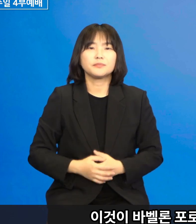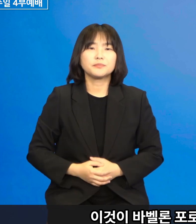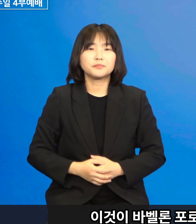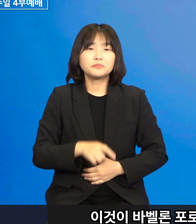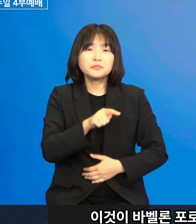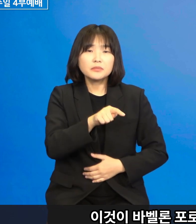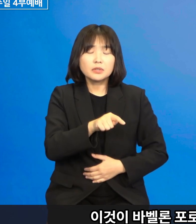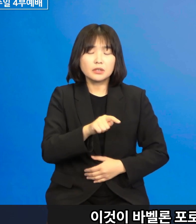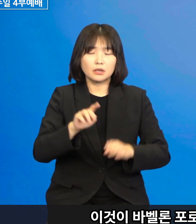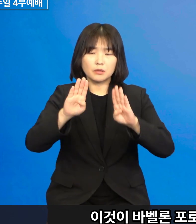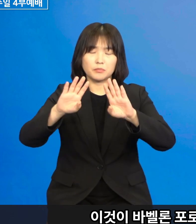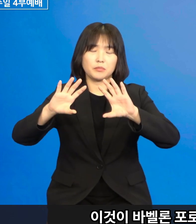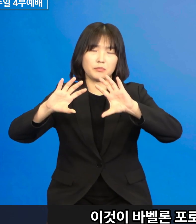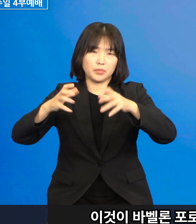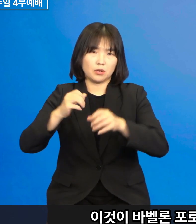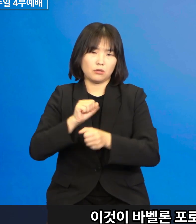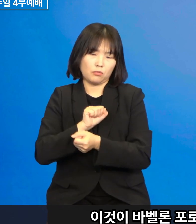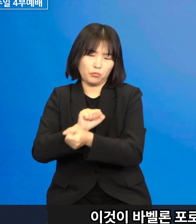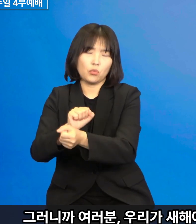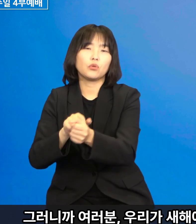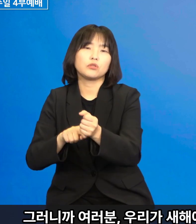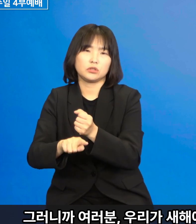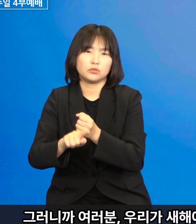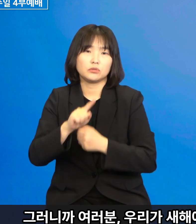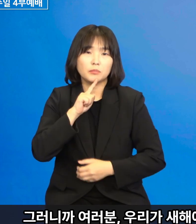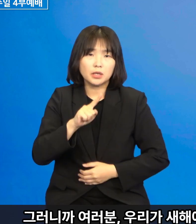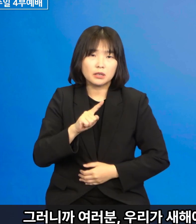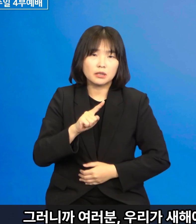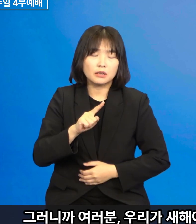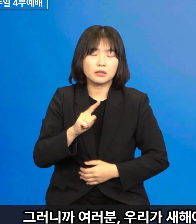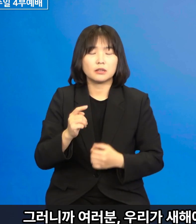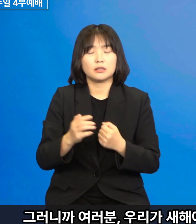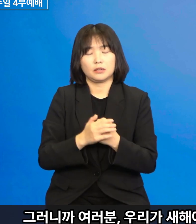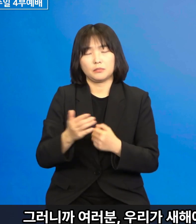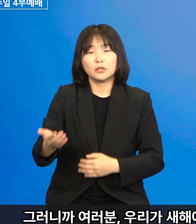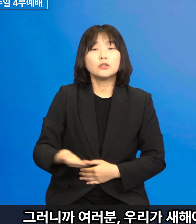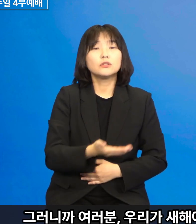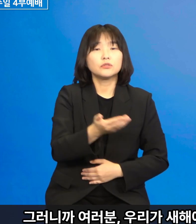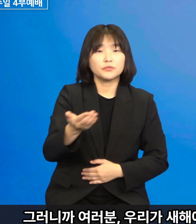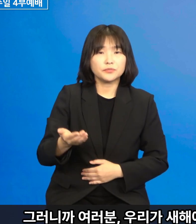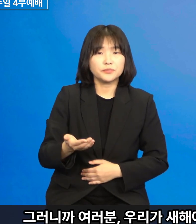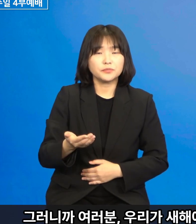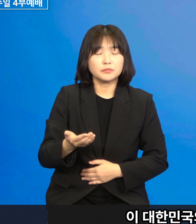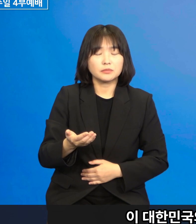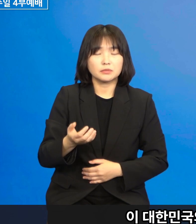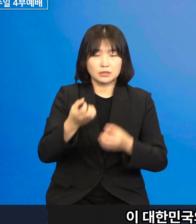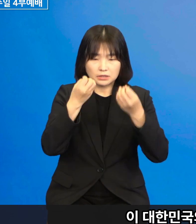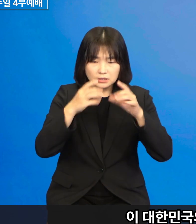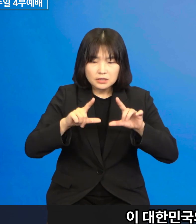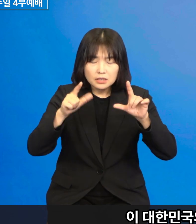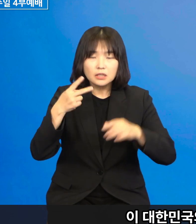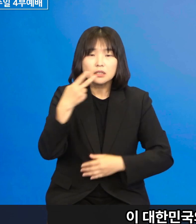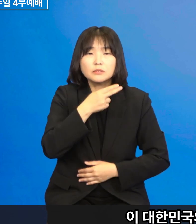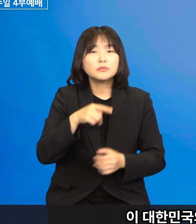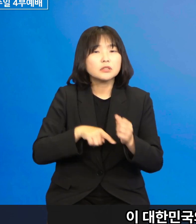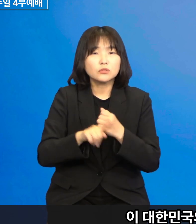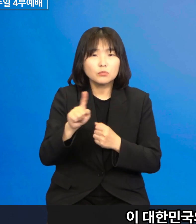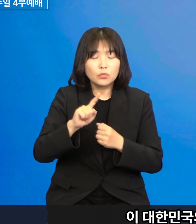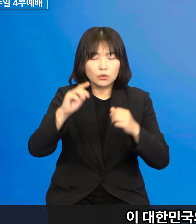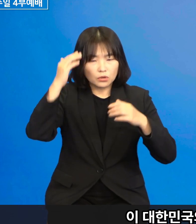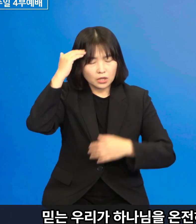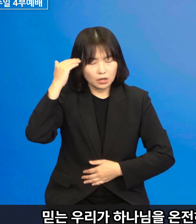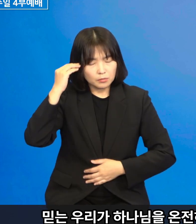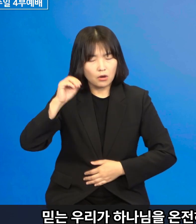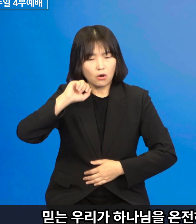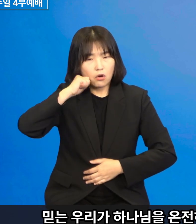이것이 바벨론 포로의 이유라고 하는 거예요. 그러니까 여러분, 우리가 새해 금식해야 되는 이유가 무엇입니까? 이 대한민국의 어려움과